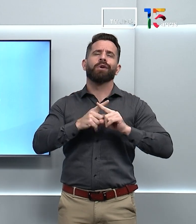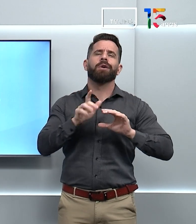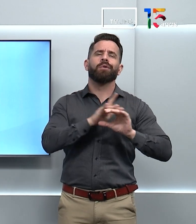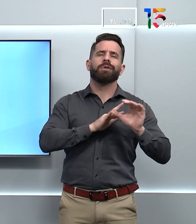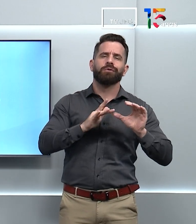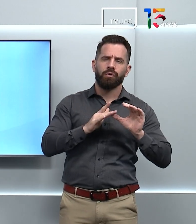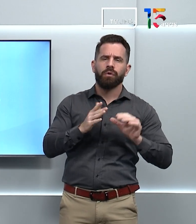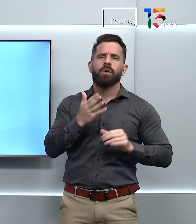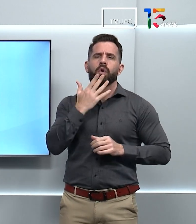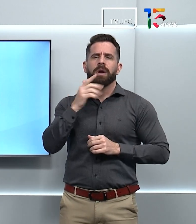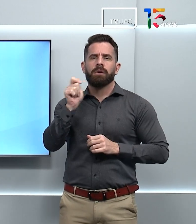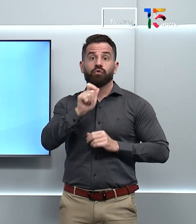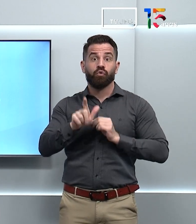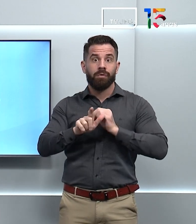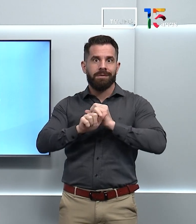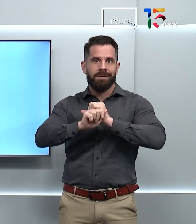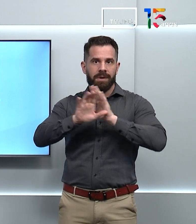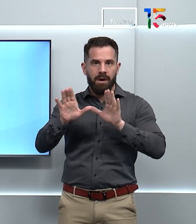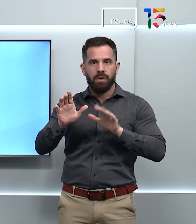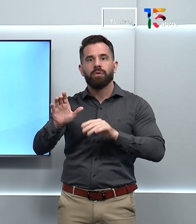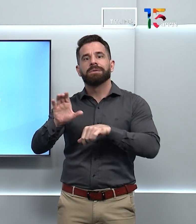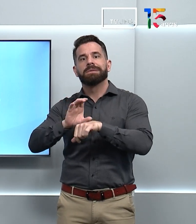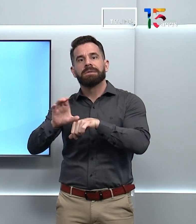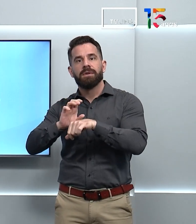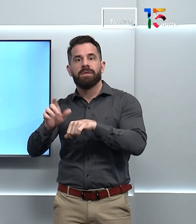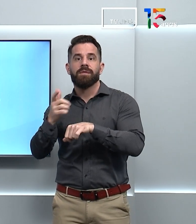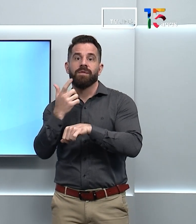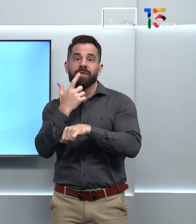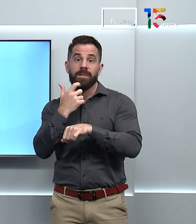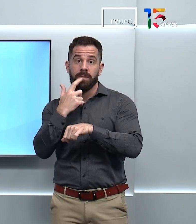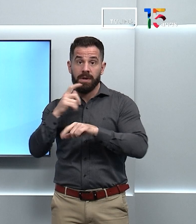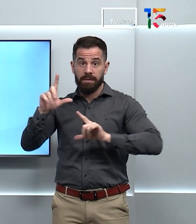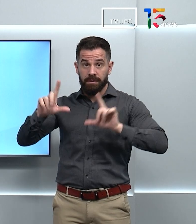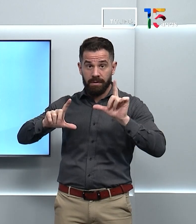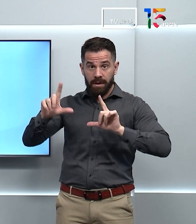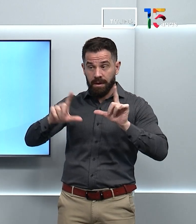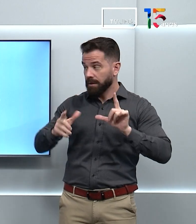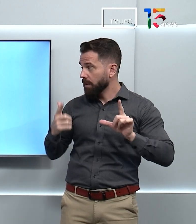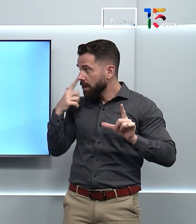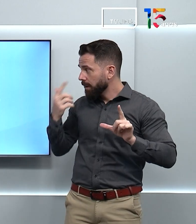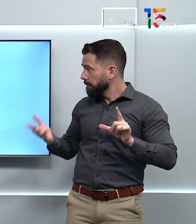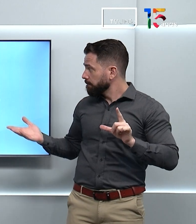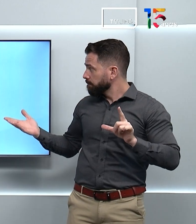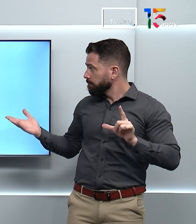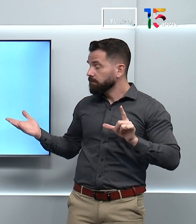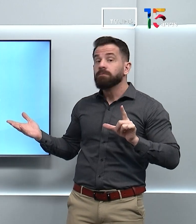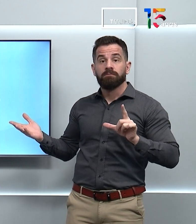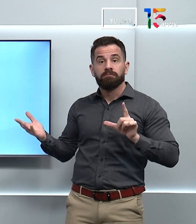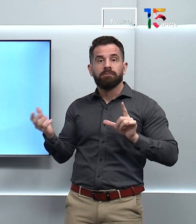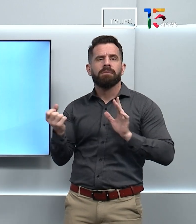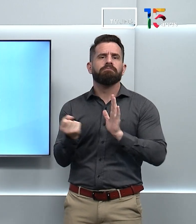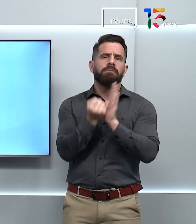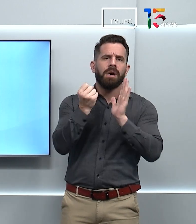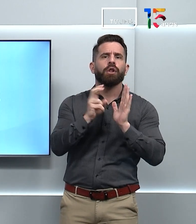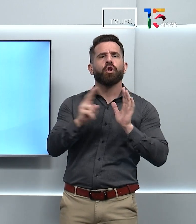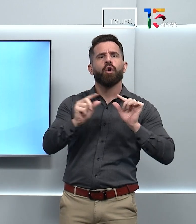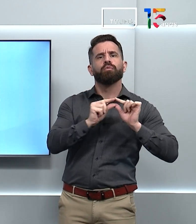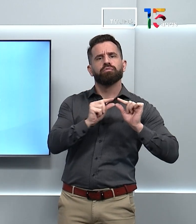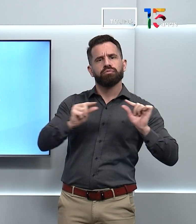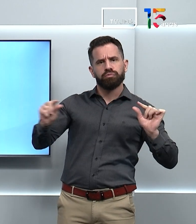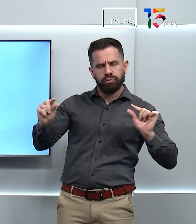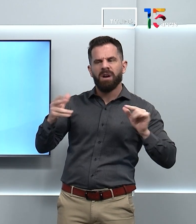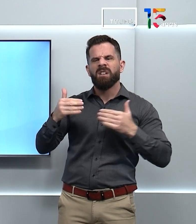de azul claro, cinza e vermelho. Também há uma tela bem no centro, onde agora aparece o nome do programa. E daqui a pouco